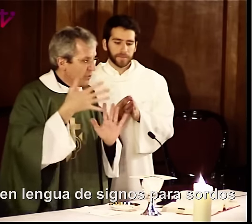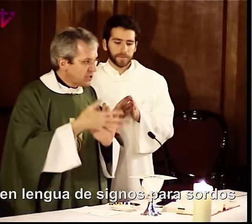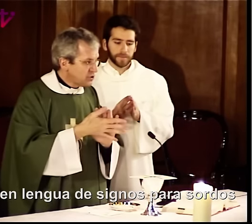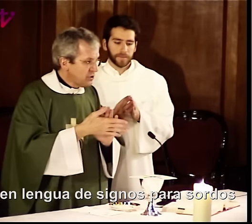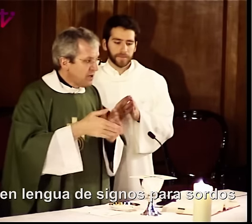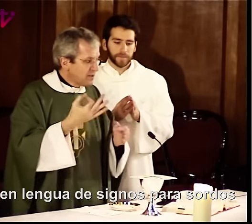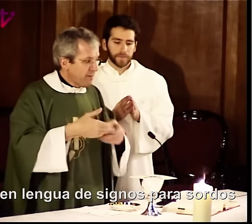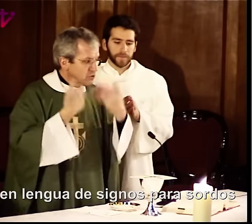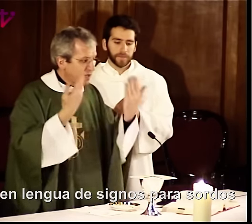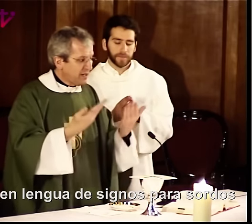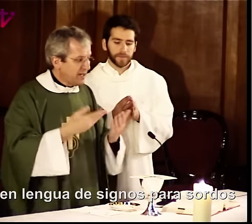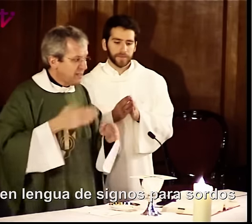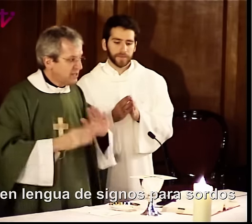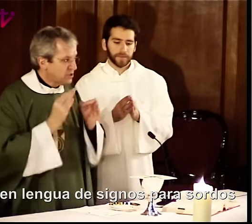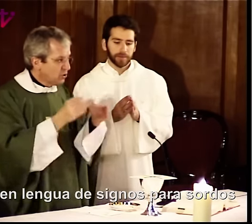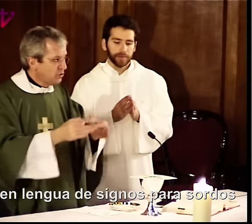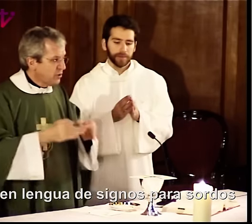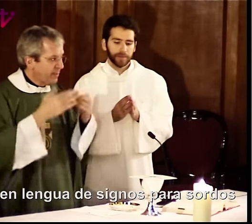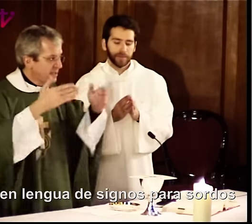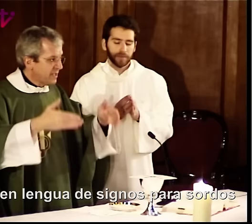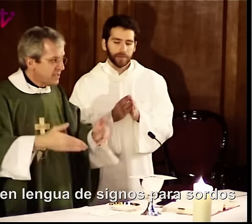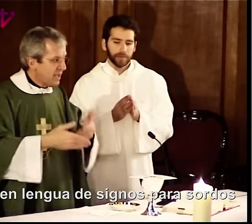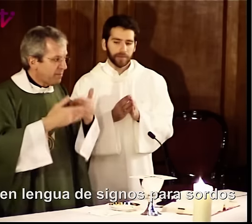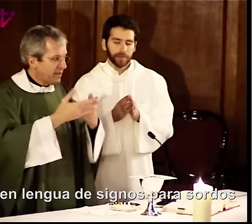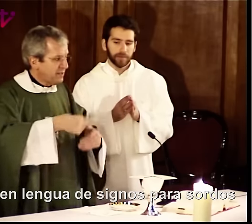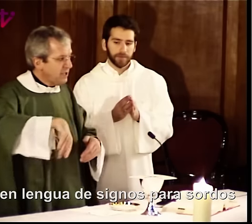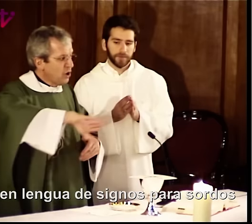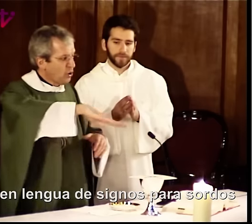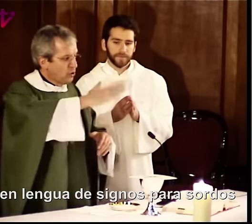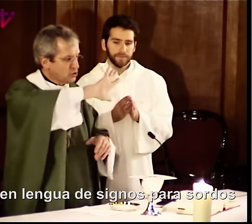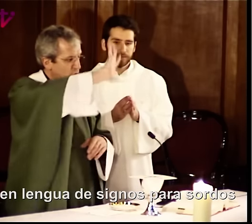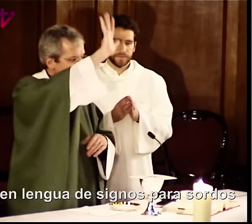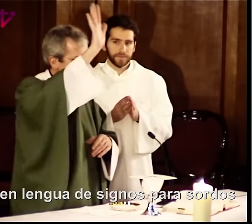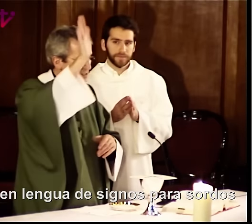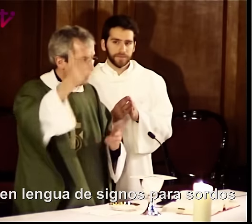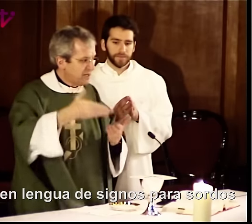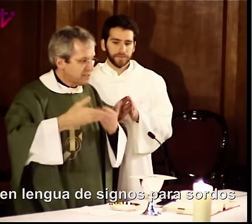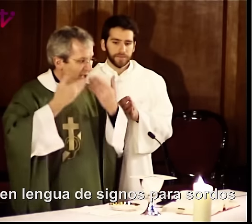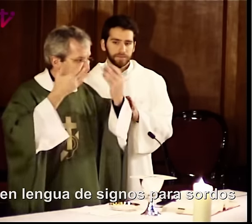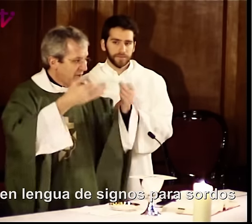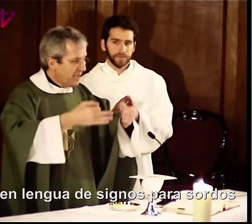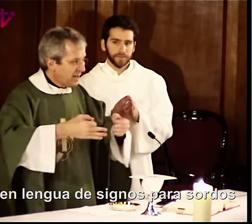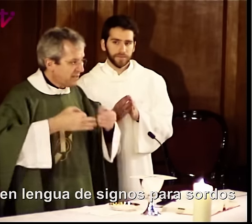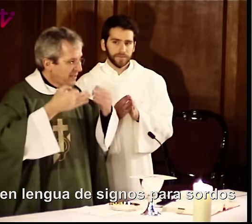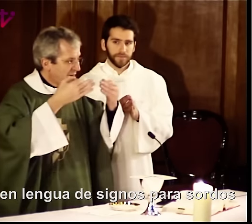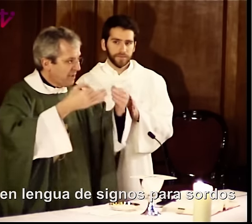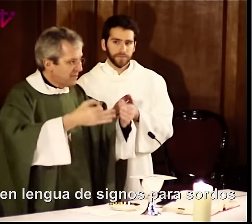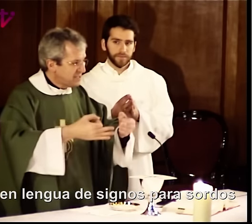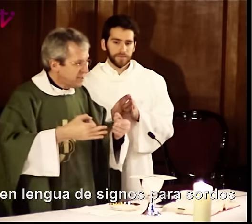eso debemos darte gracias continuamente y alabarte con los coros celestiales que te aclaman sin